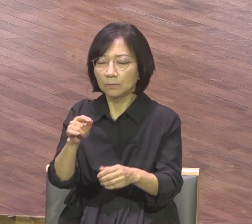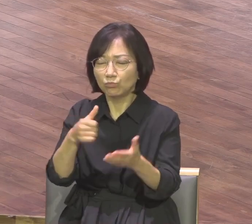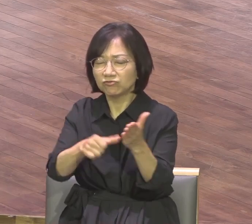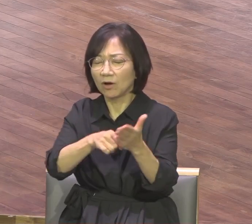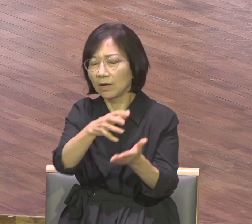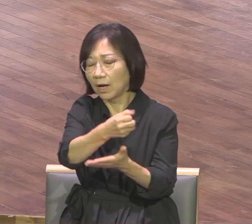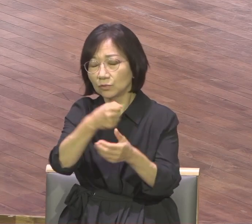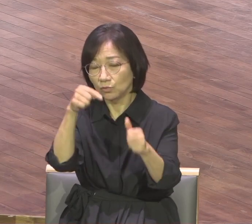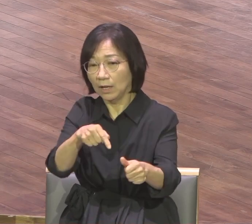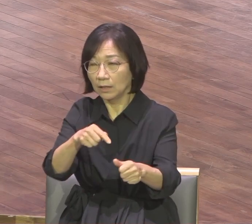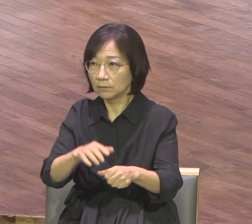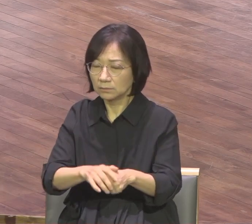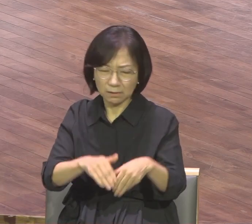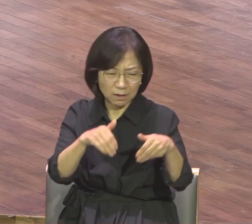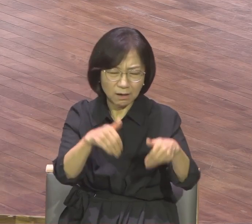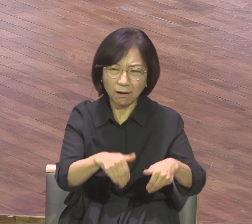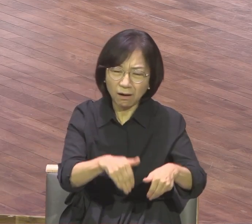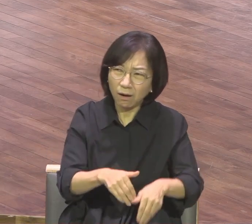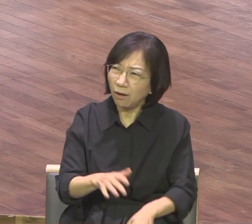가져와.